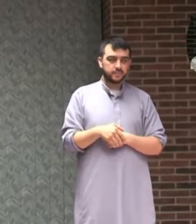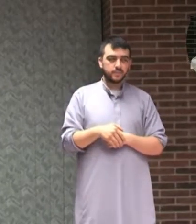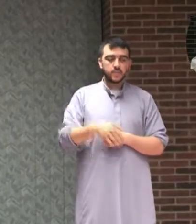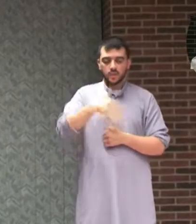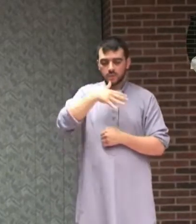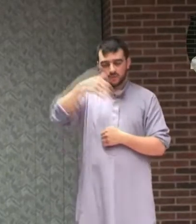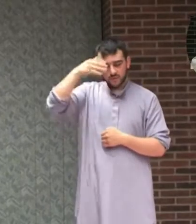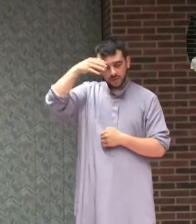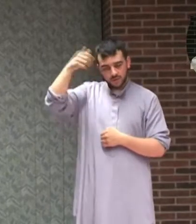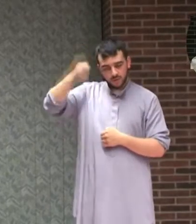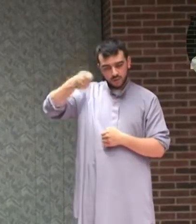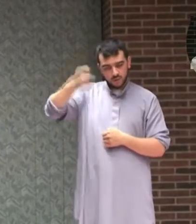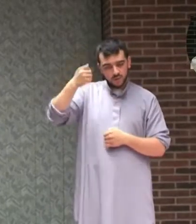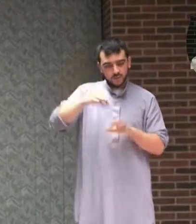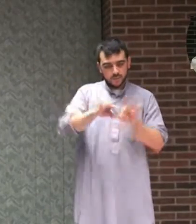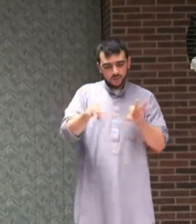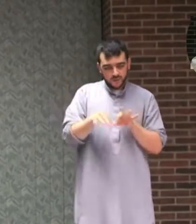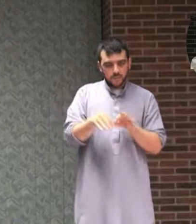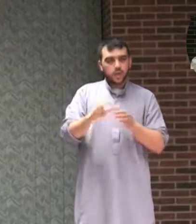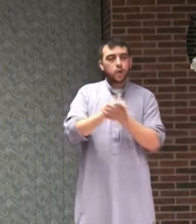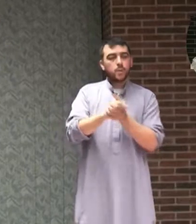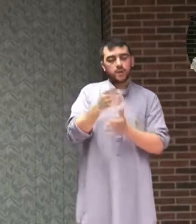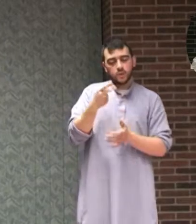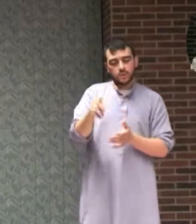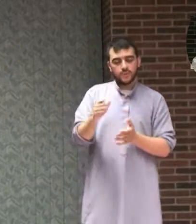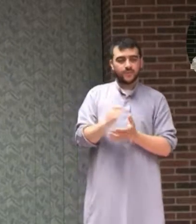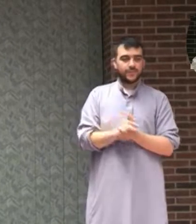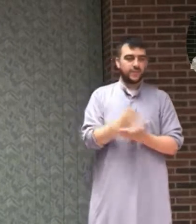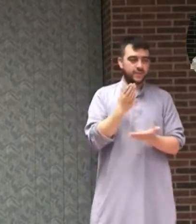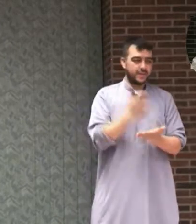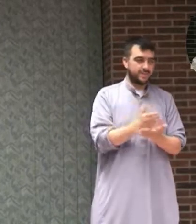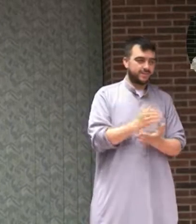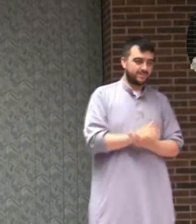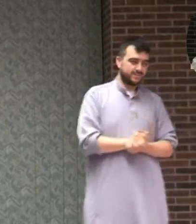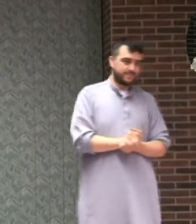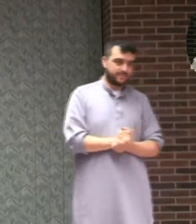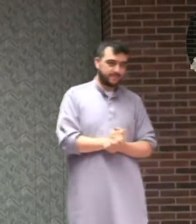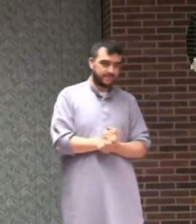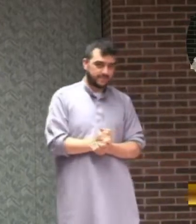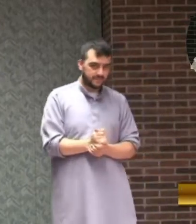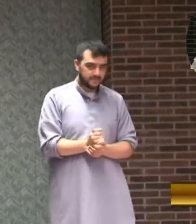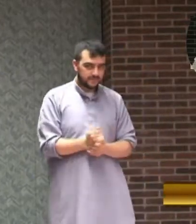والحمد لله رب العالمين وصلى الله وسلم على نبينا محمد وعلى آله وصحبه وسلم.